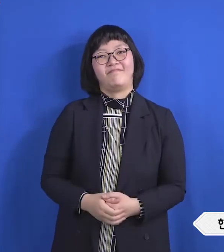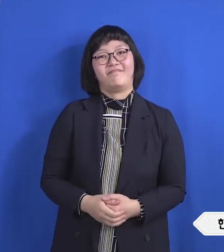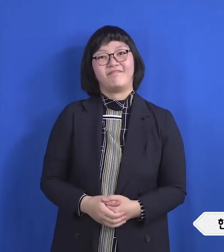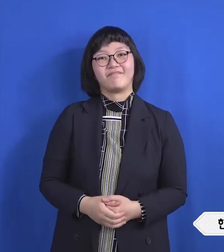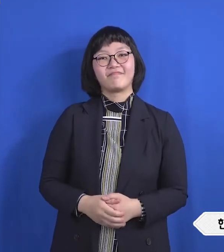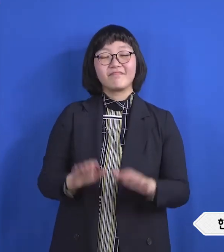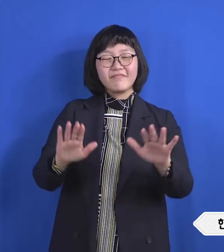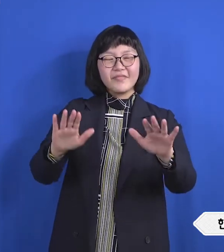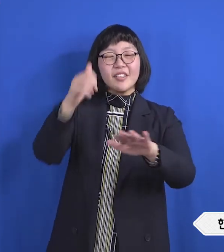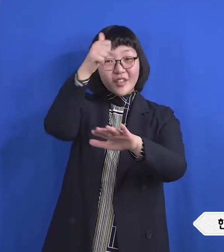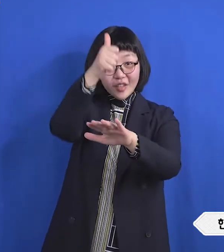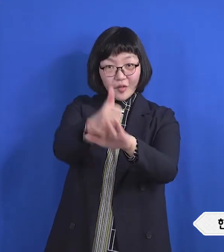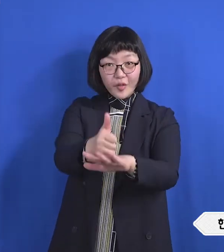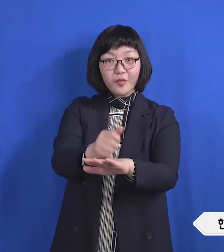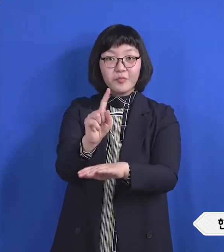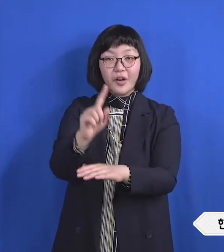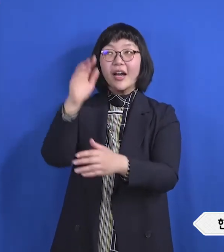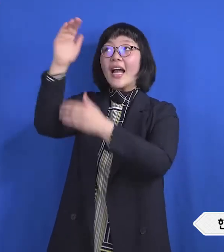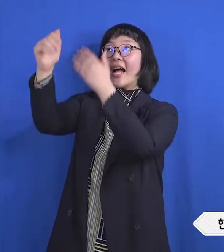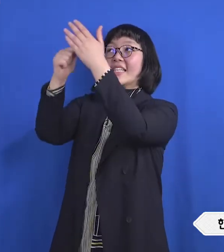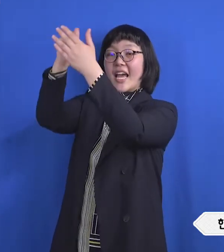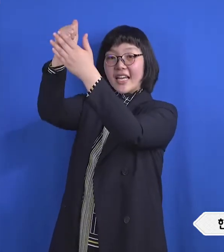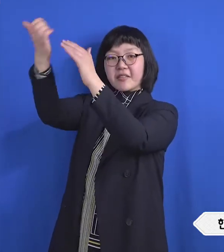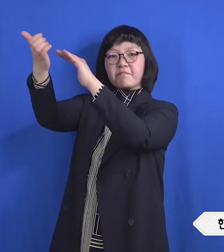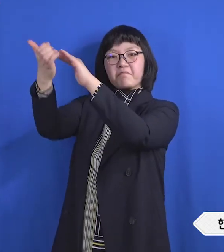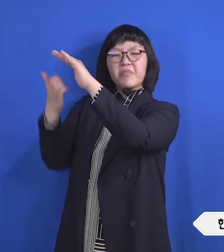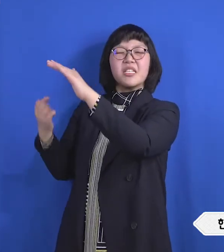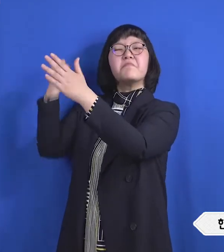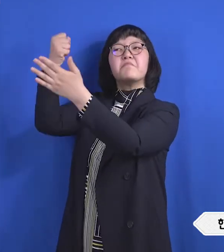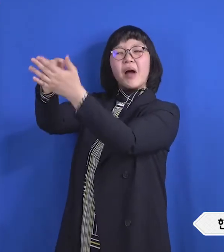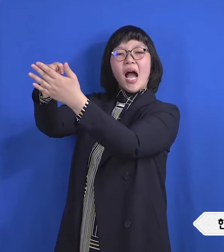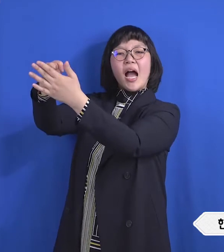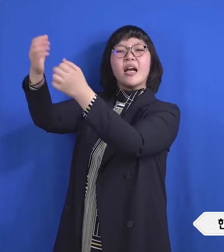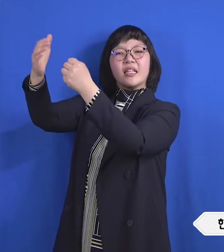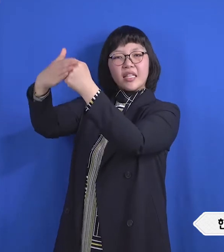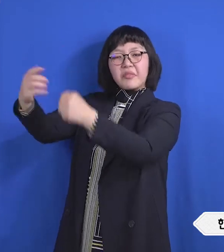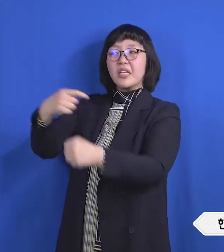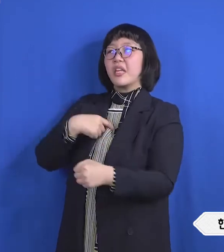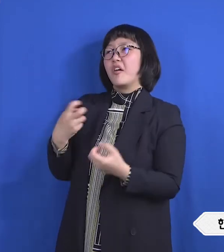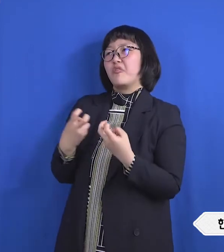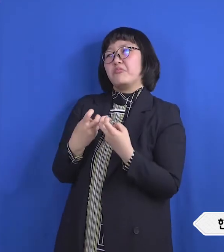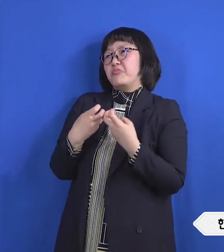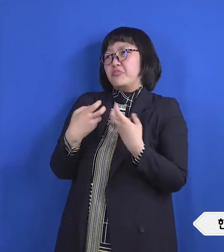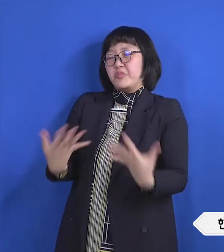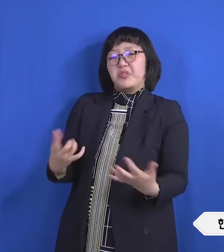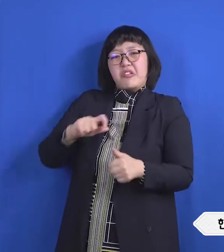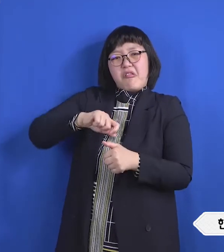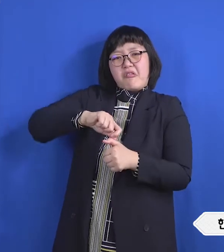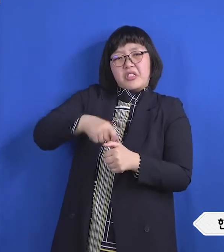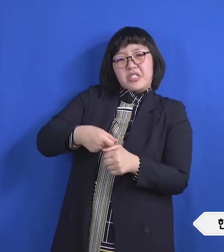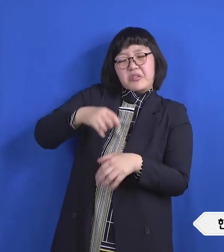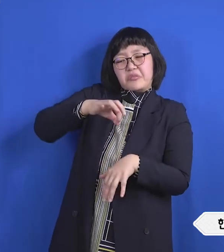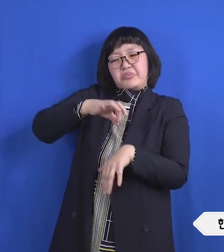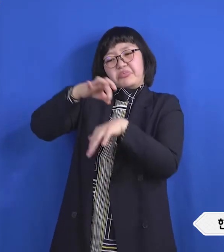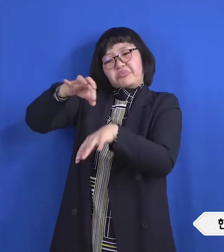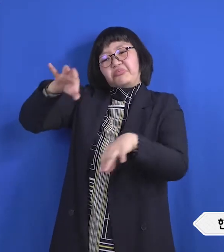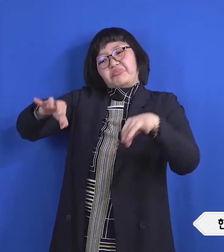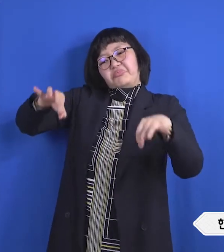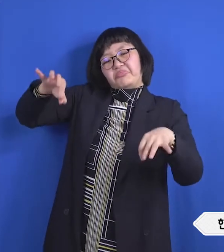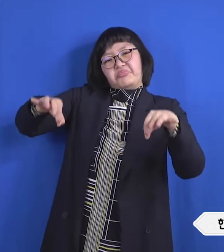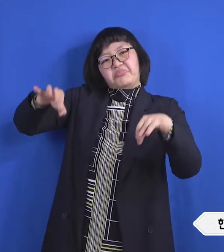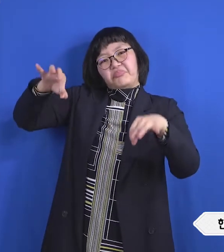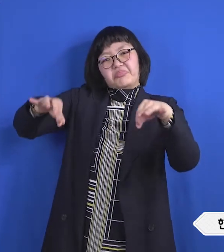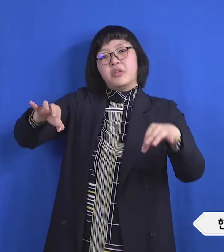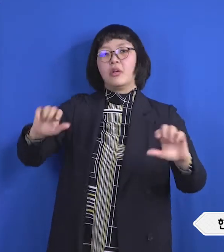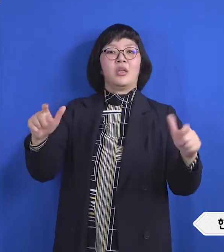자, 결론은 하나님이 예정해 놓았기 때문에 우리가 마지못해서 억지로 끌려가듯이 살아야 되는 그런 것은